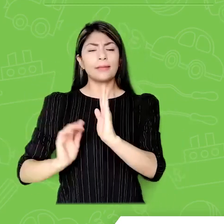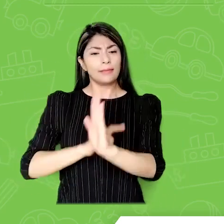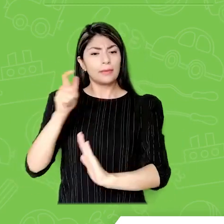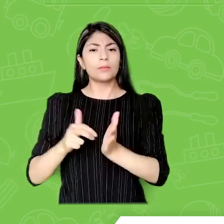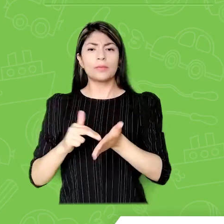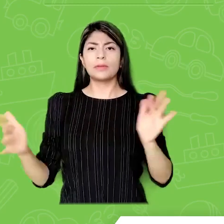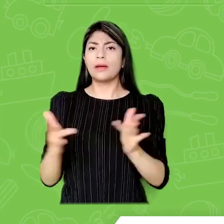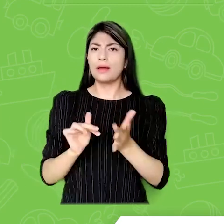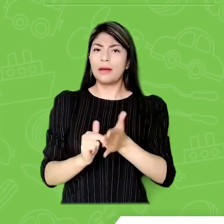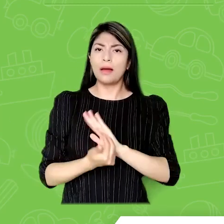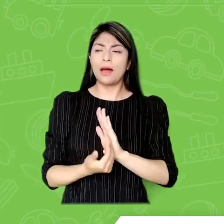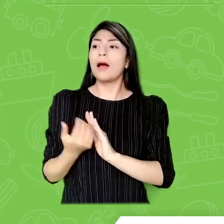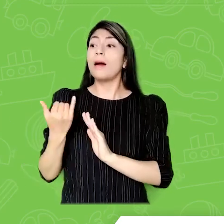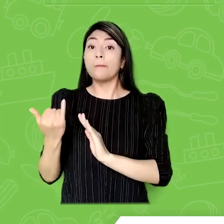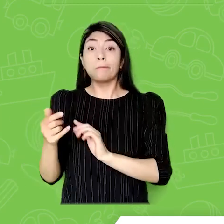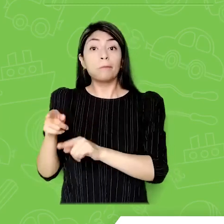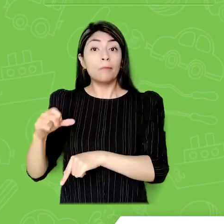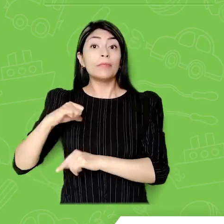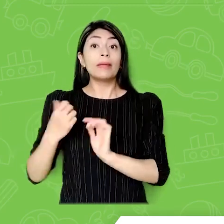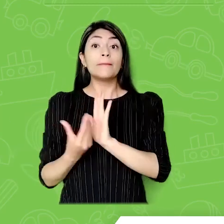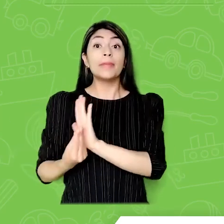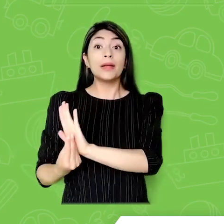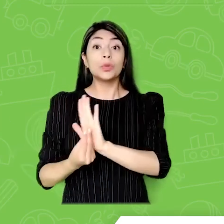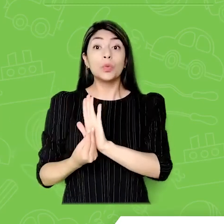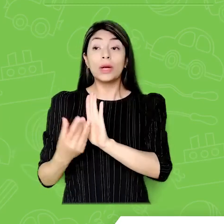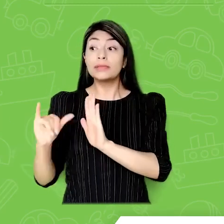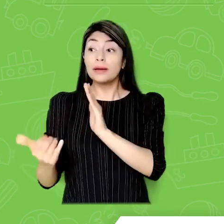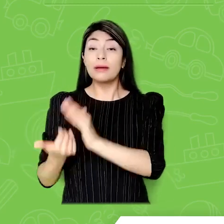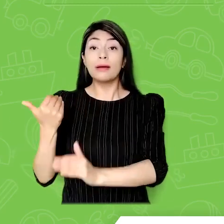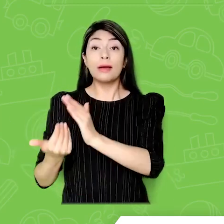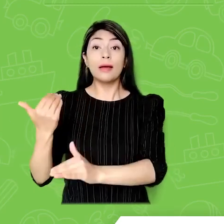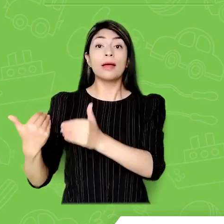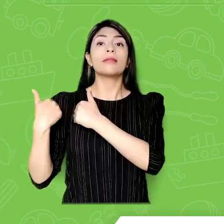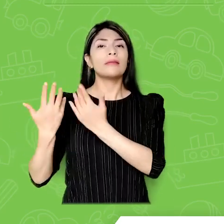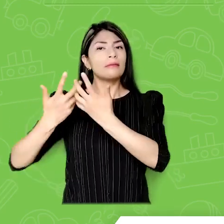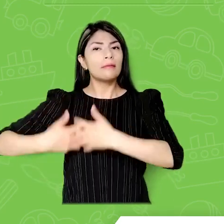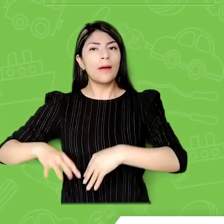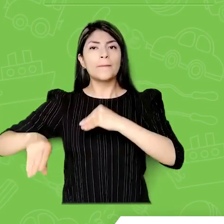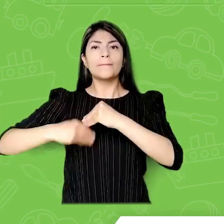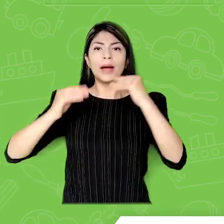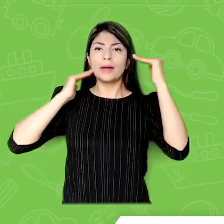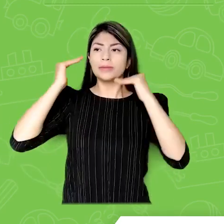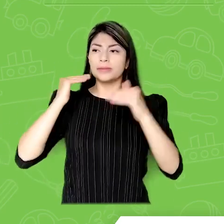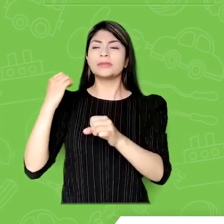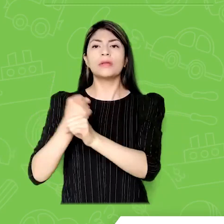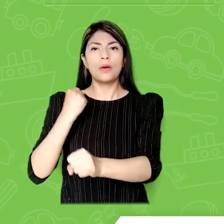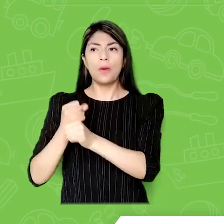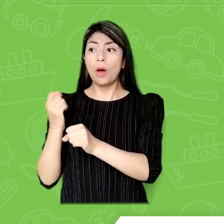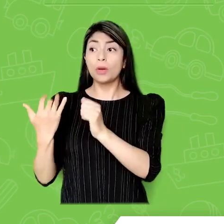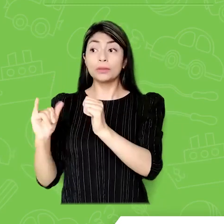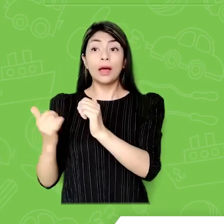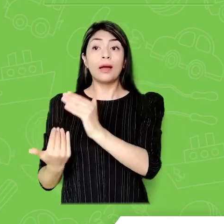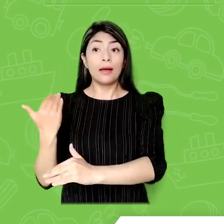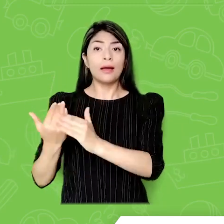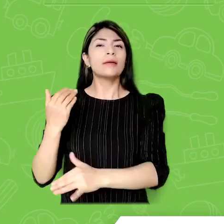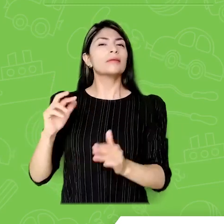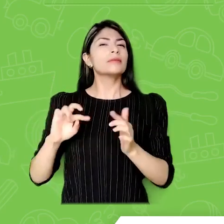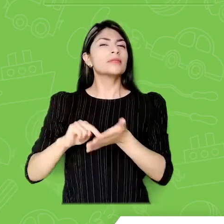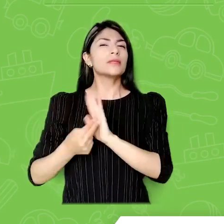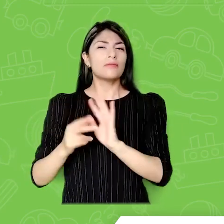previamente actualizados sus respectivos manuales específicos de funciones y competencias laborales. En adelante